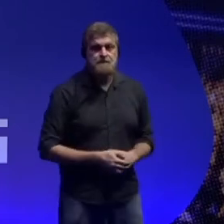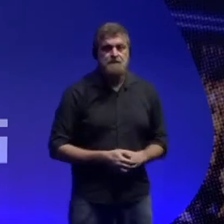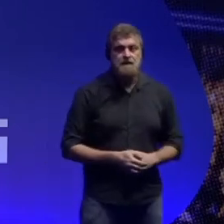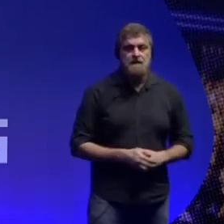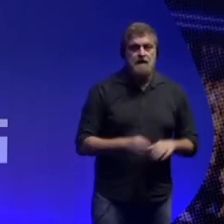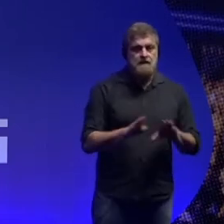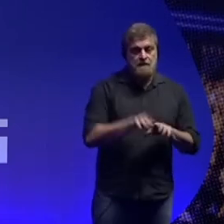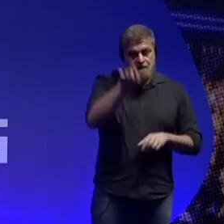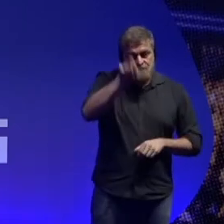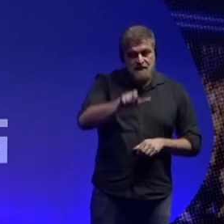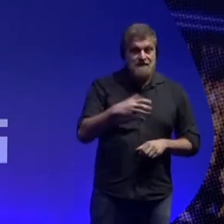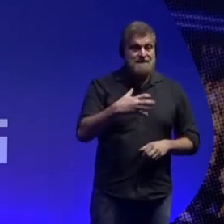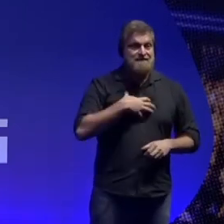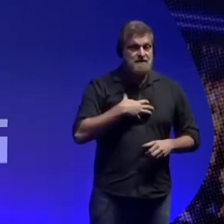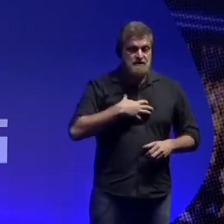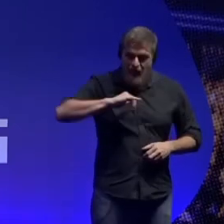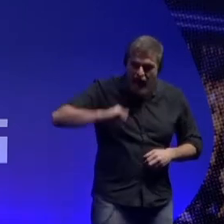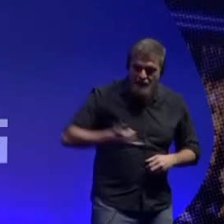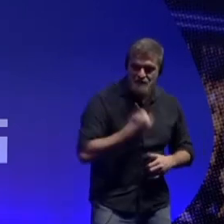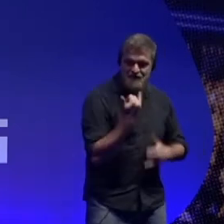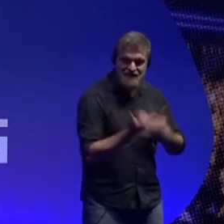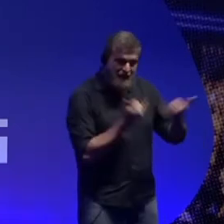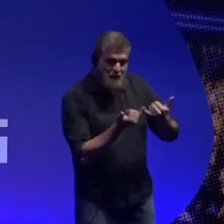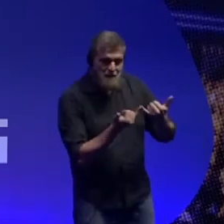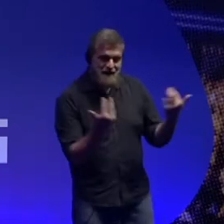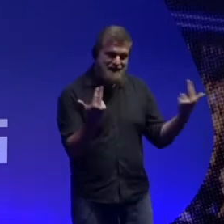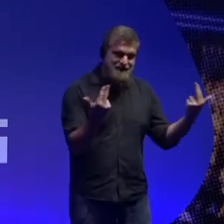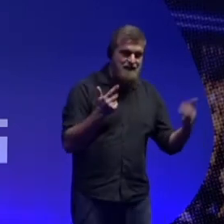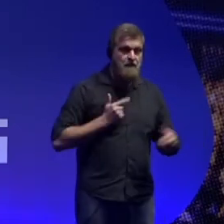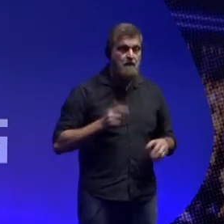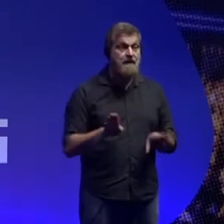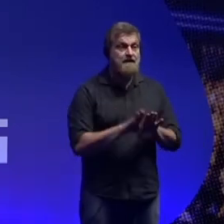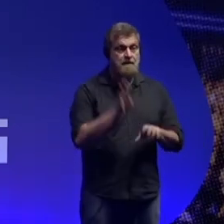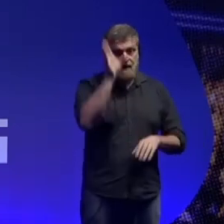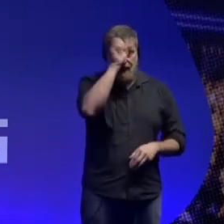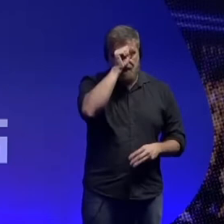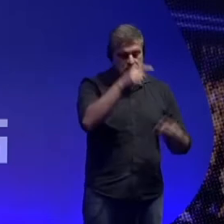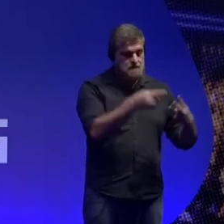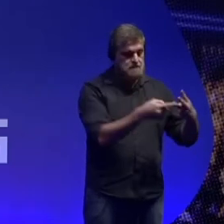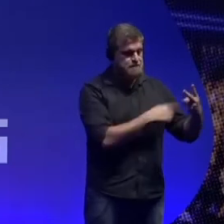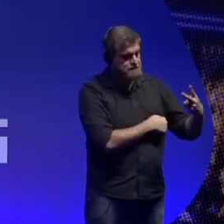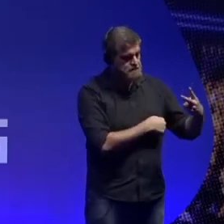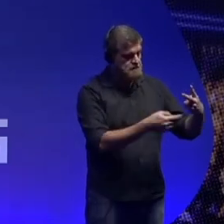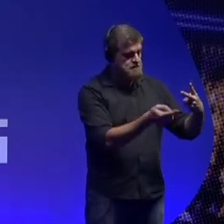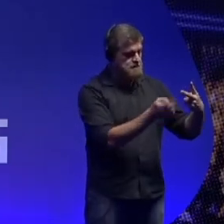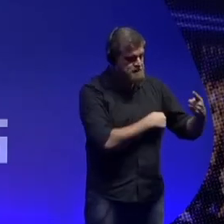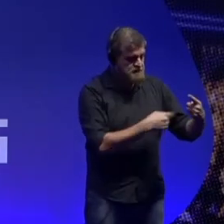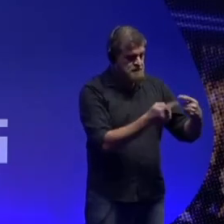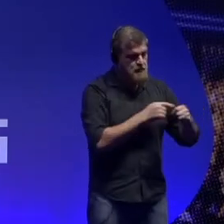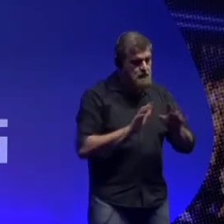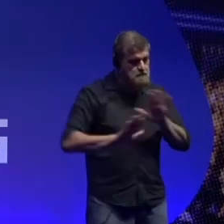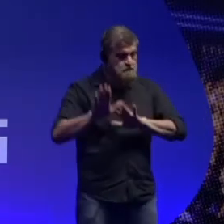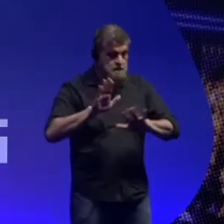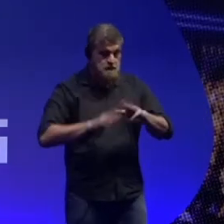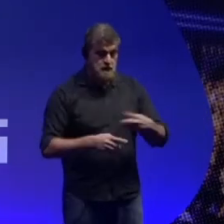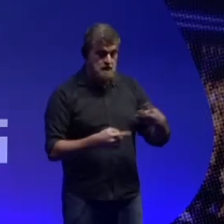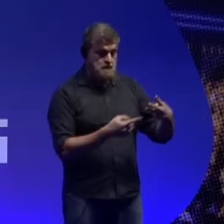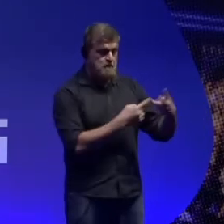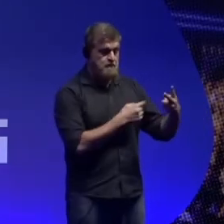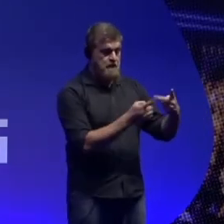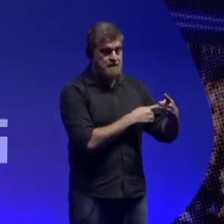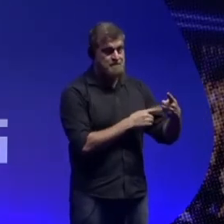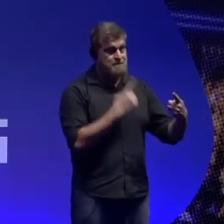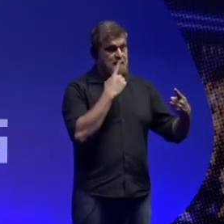que estar se divertindo. E ele tinha que estar aprendendo. Se uma dessas coisas não estivesse presente, luz amarela. Se duas coisas não estivessem presentes,